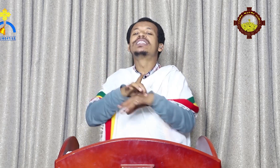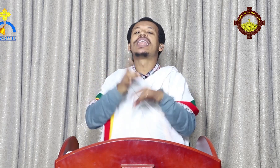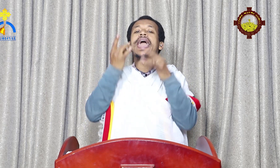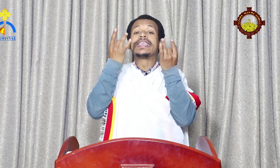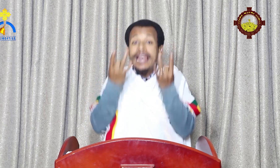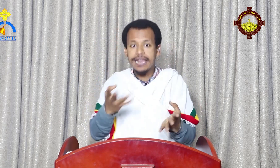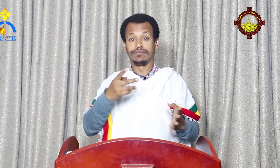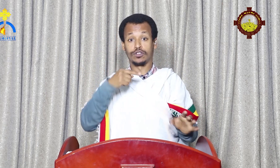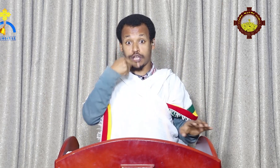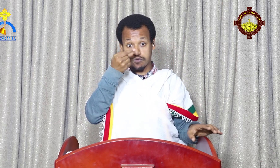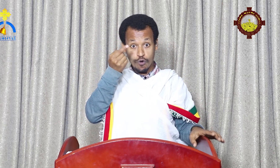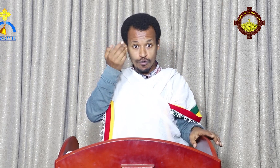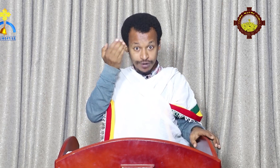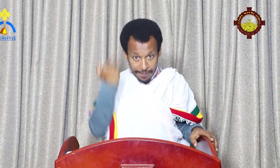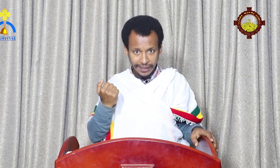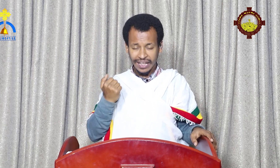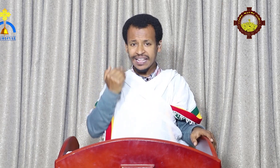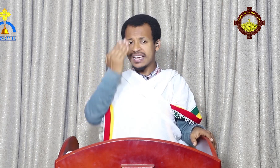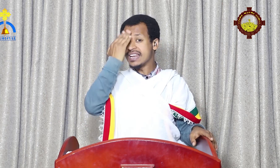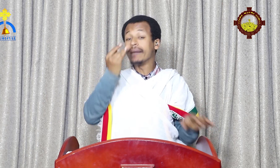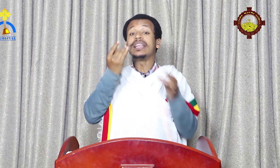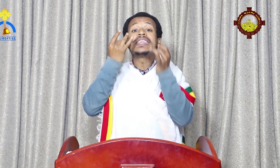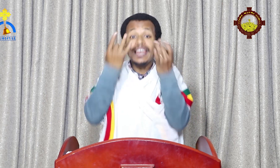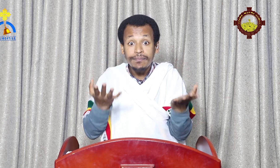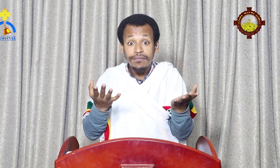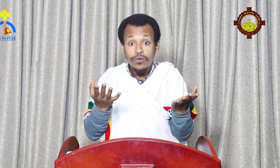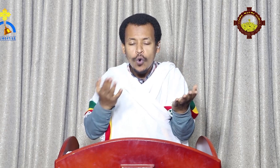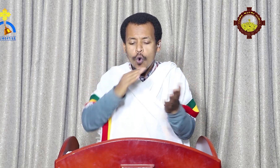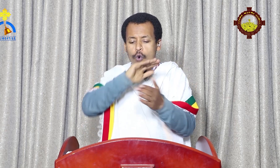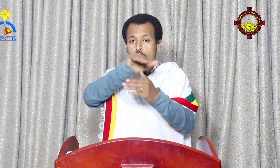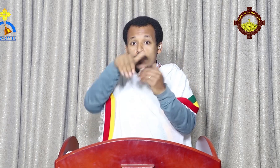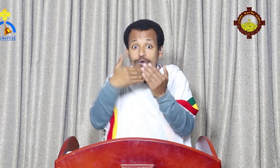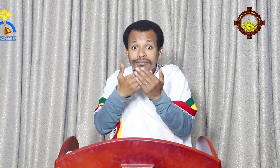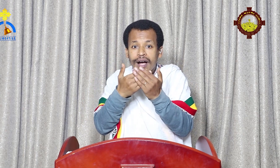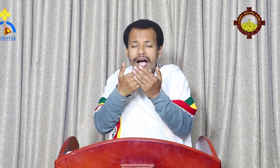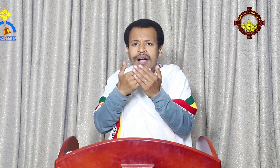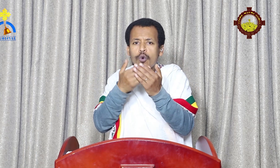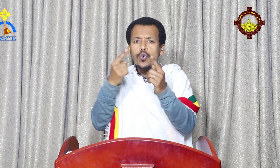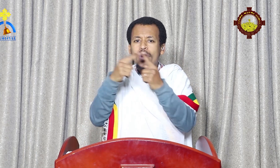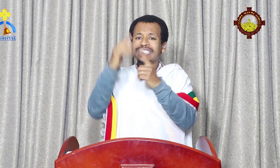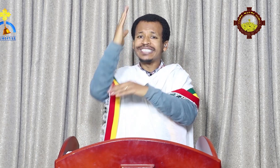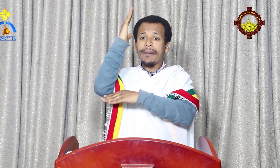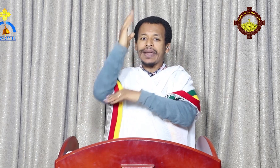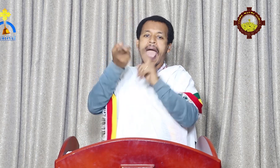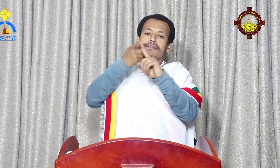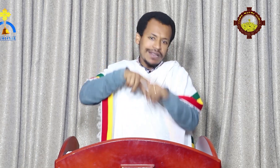በምድር ላይ የለም ተብሎ ነበር። ለምን የለም? ሁሉም ወደ እግዚአብሔር